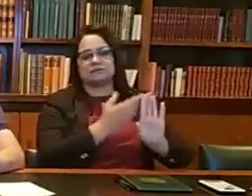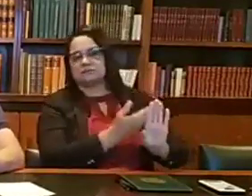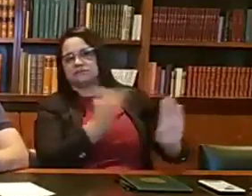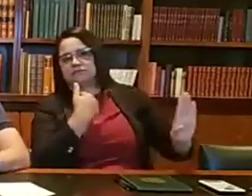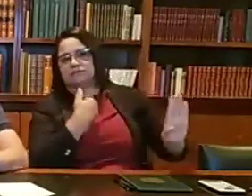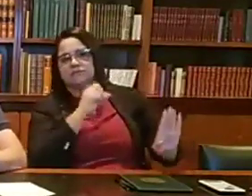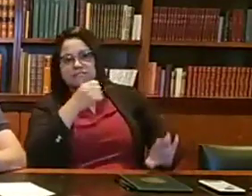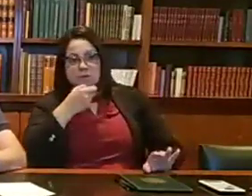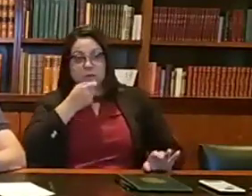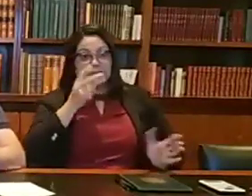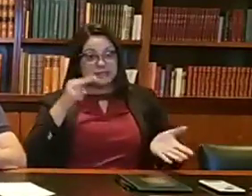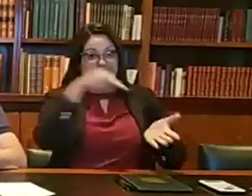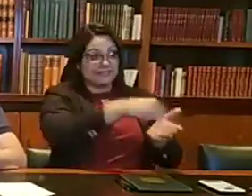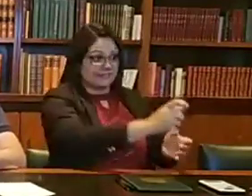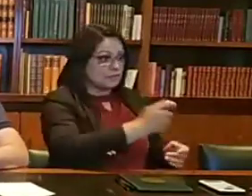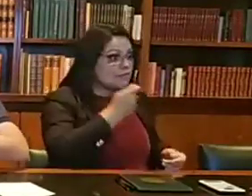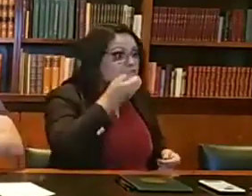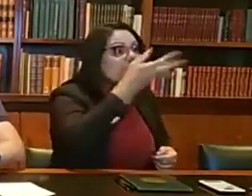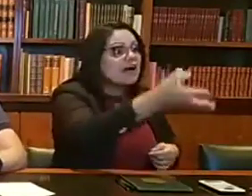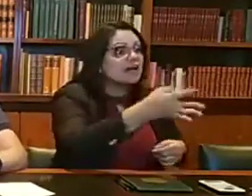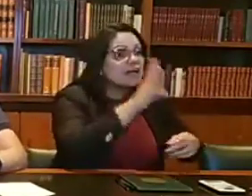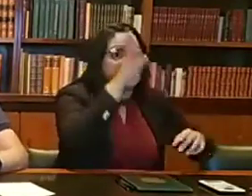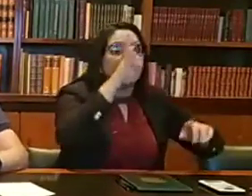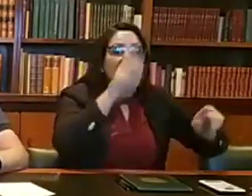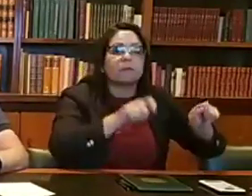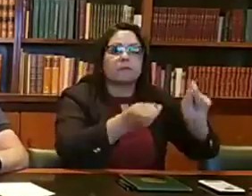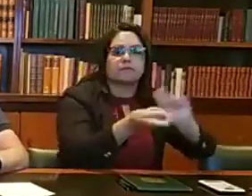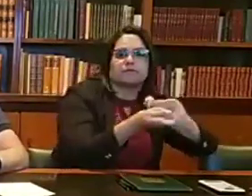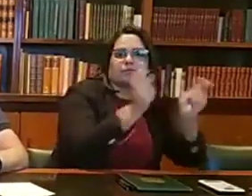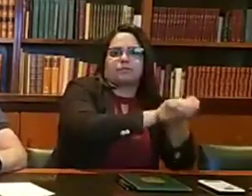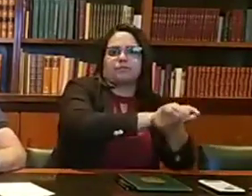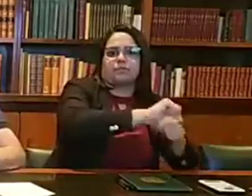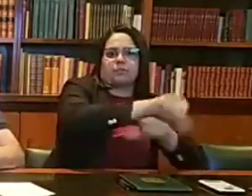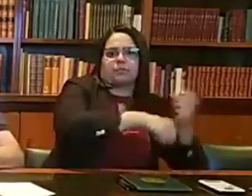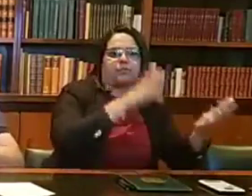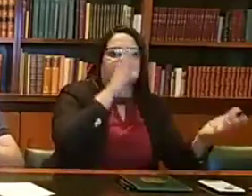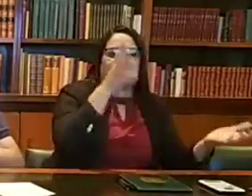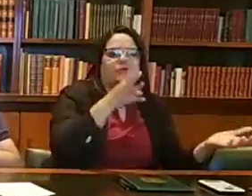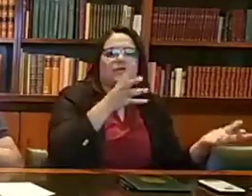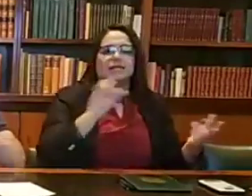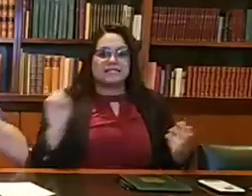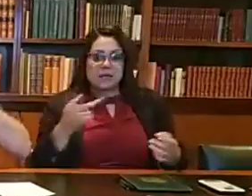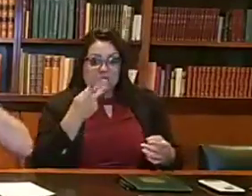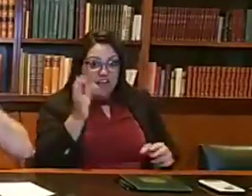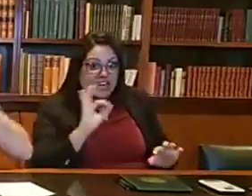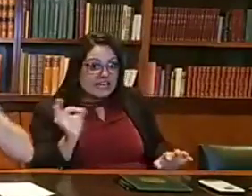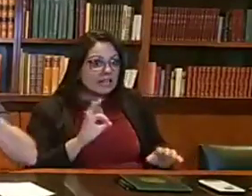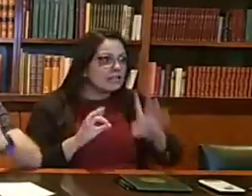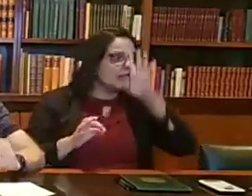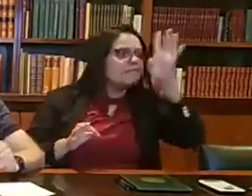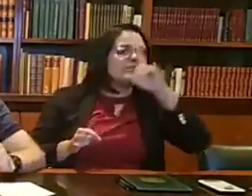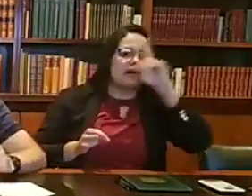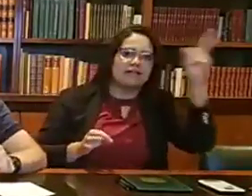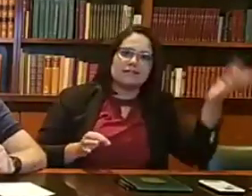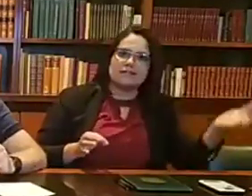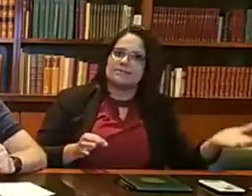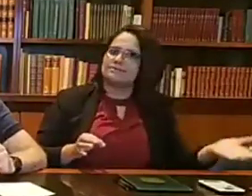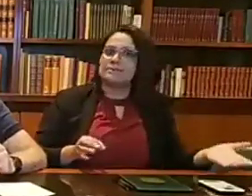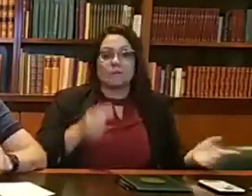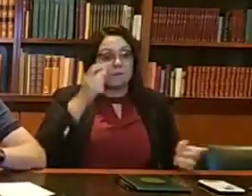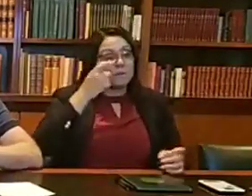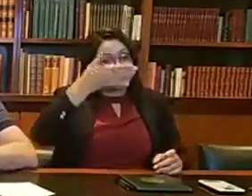fala, eles deturpam. Quando você não fala, eles inventam. Tá? A questão do PIB é a mesma coisa. O Paulo Guedes explicou muito bem a questão do PIB